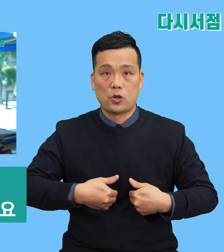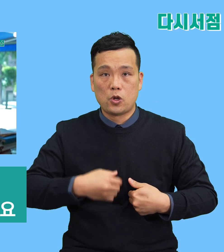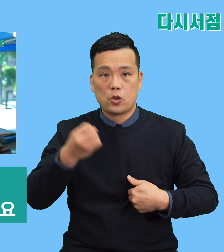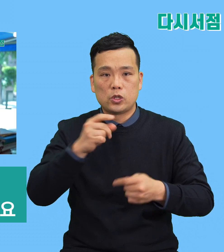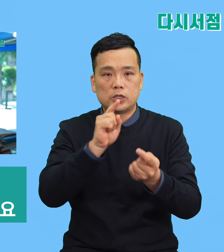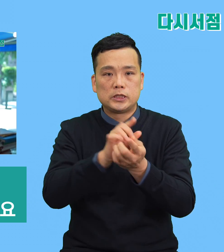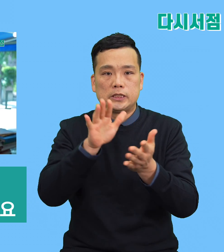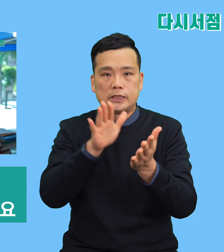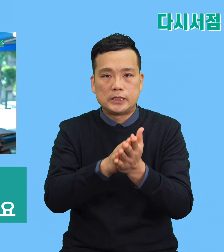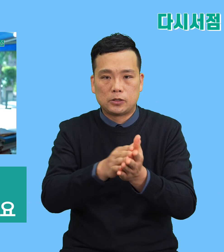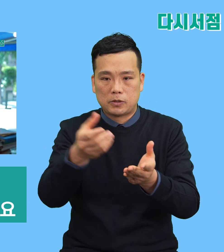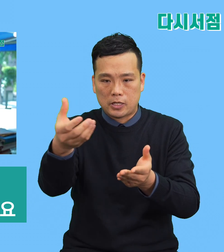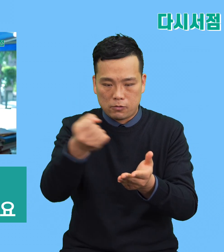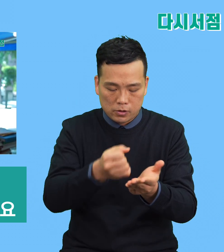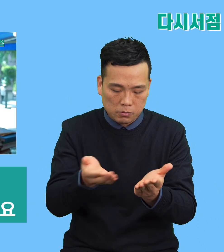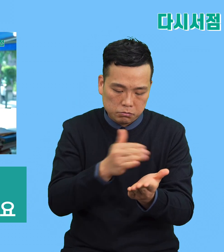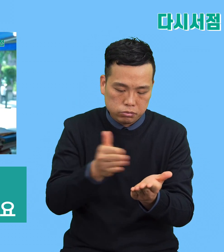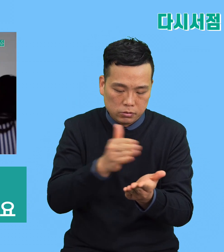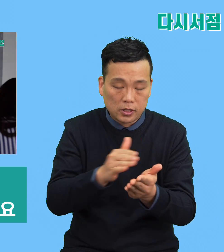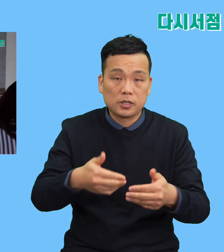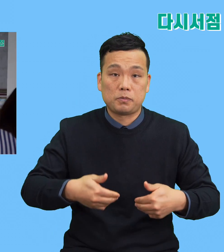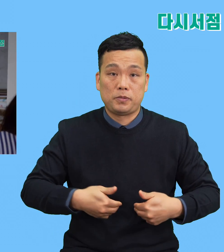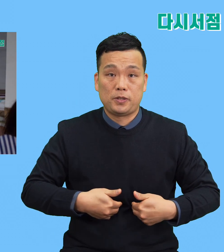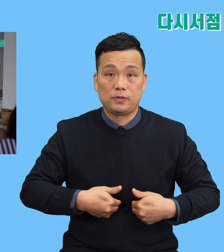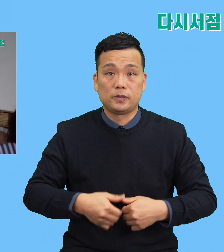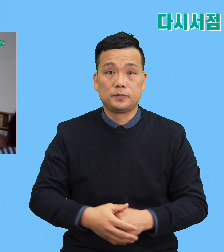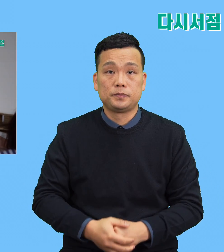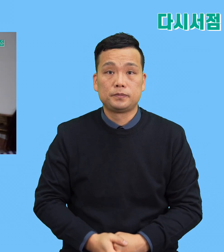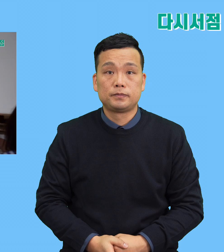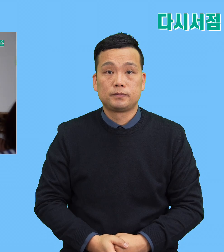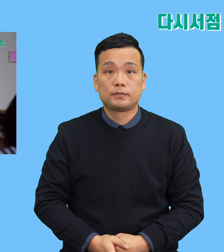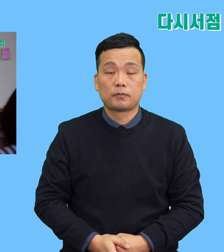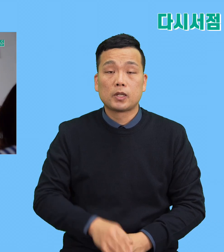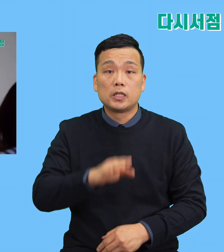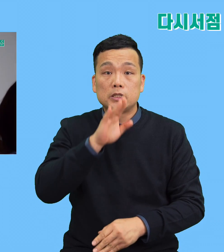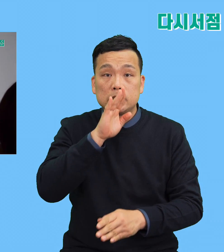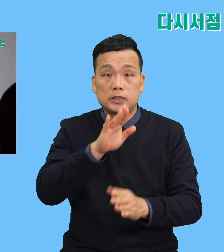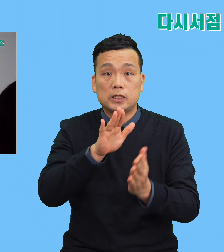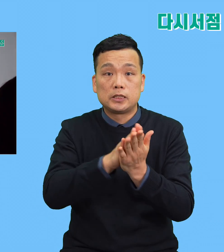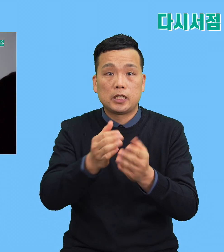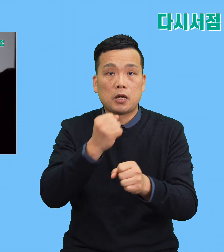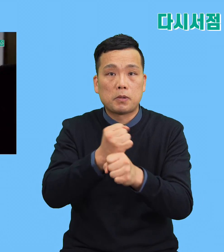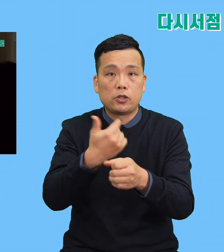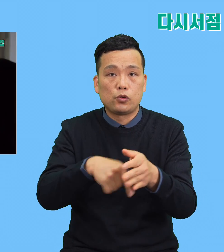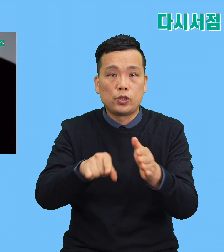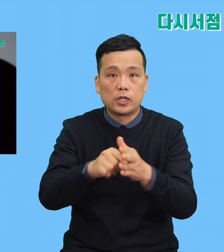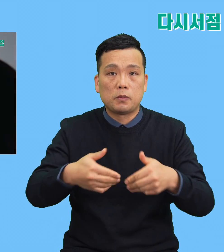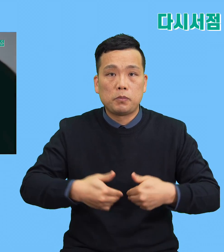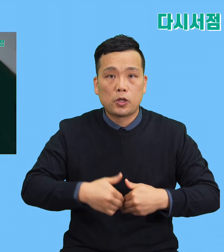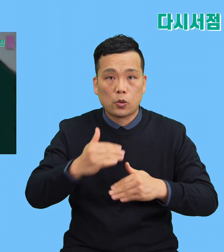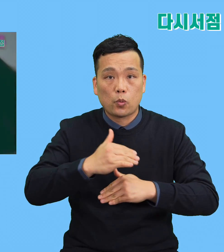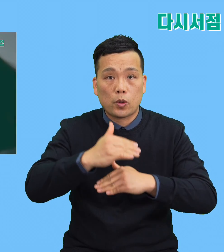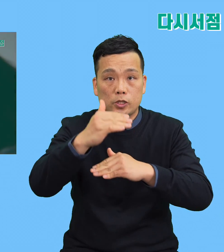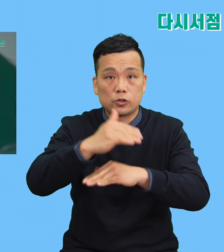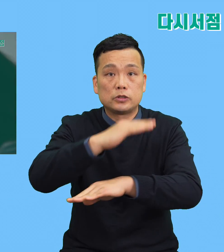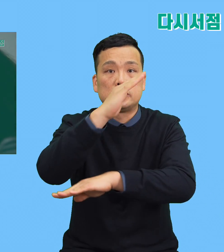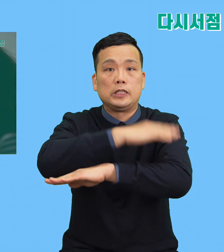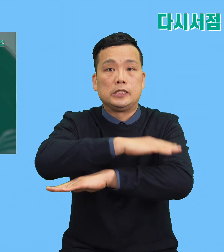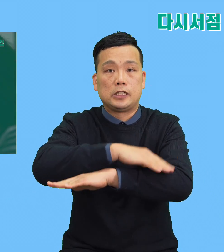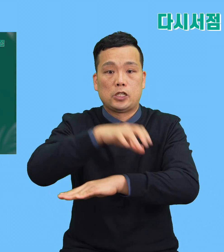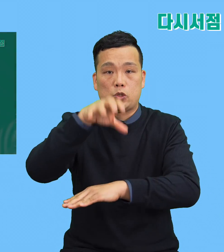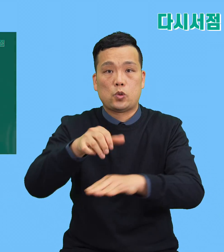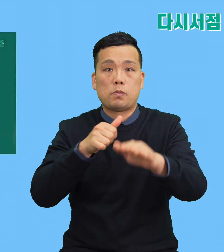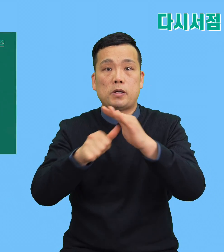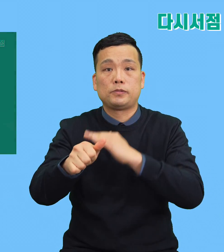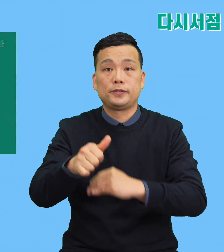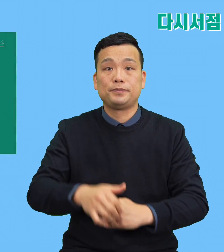만져보는 게 가장 좋은 방법일 수 있어요. 자, 그럼 만질 수 있는 책이 되기 위해 필요한 과정, 인쇄소로